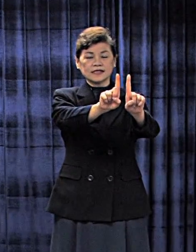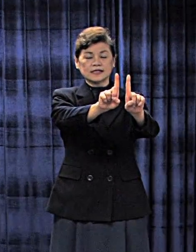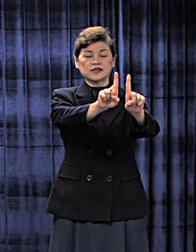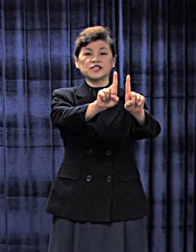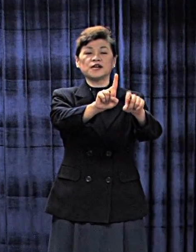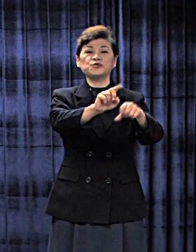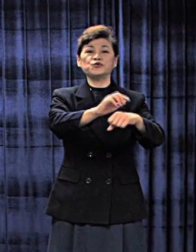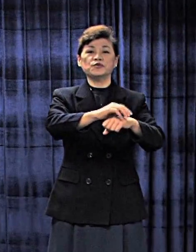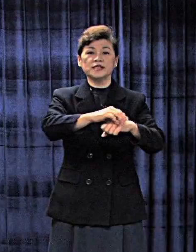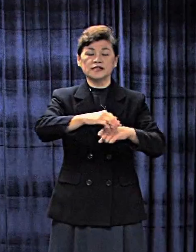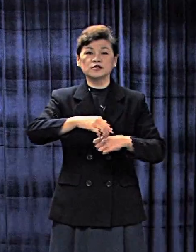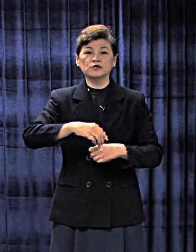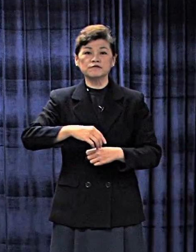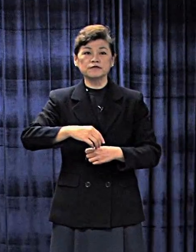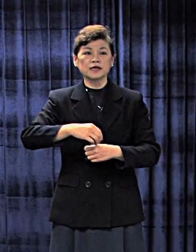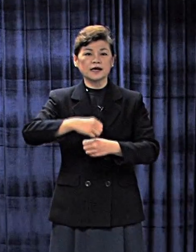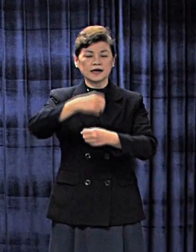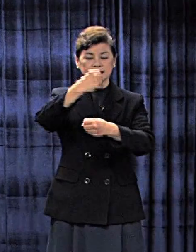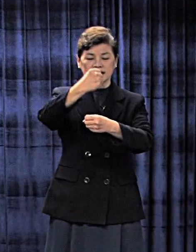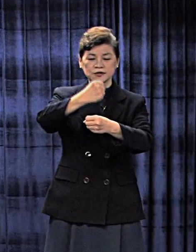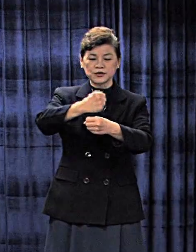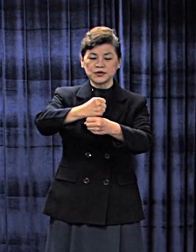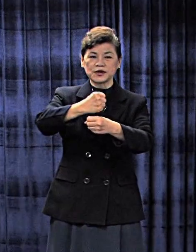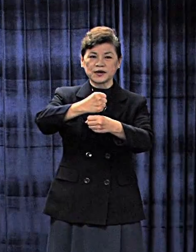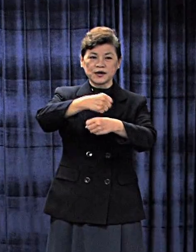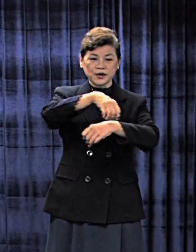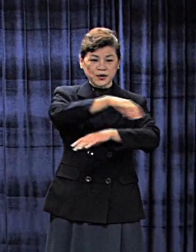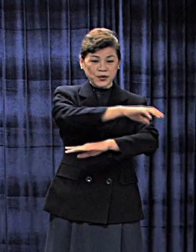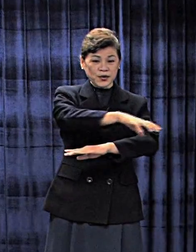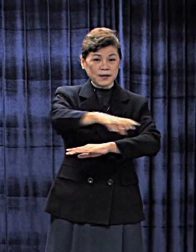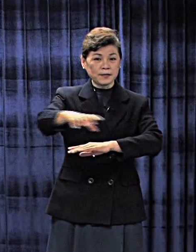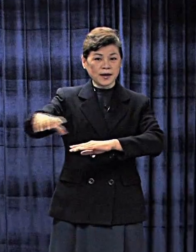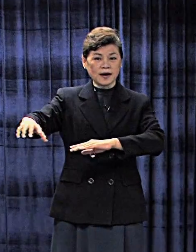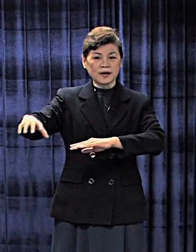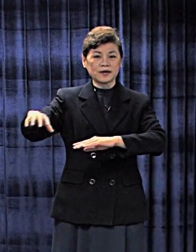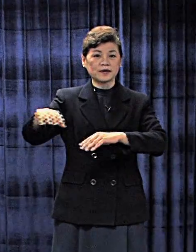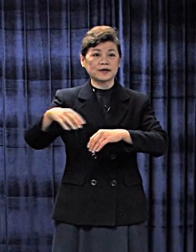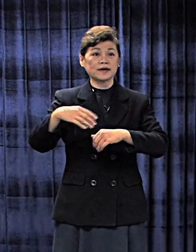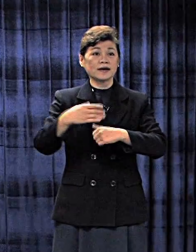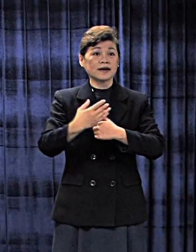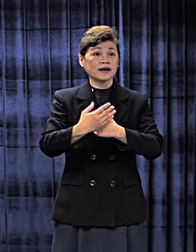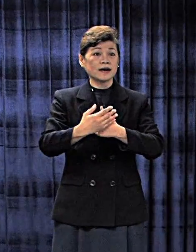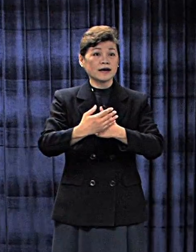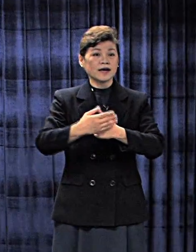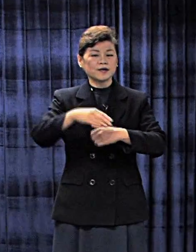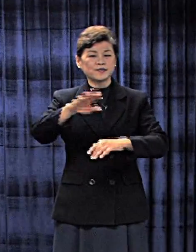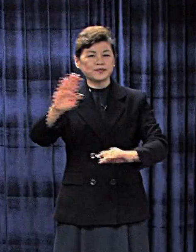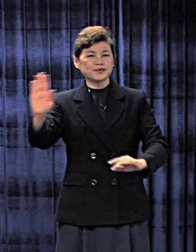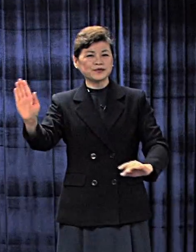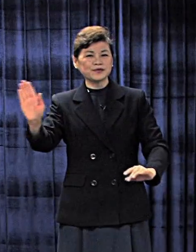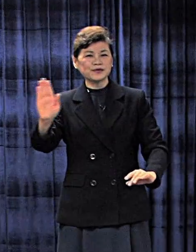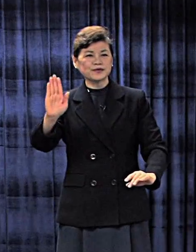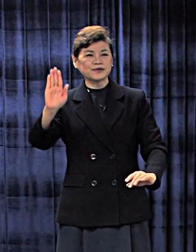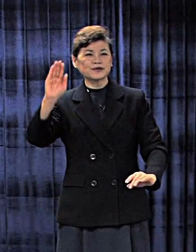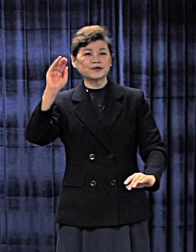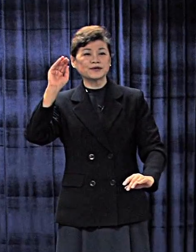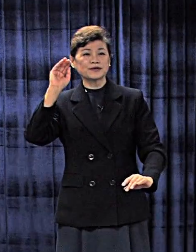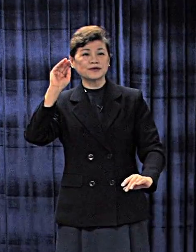好，下一句我们也是重复的哈，来做环保，不